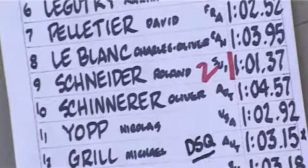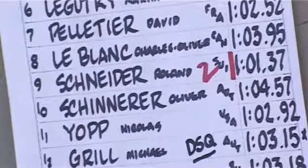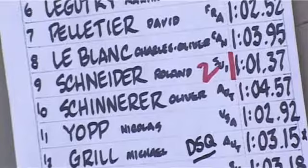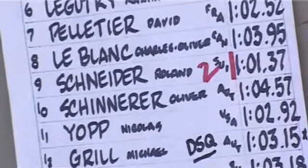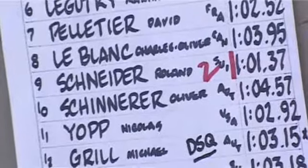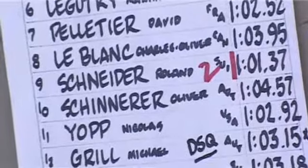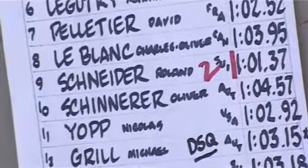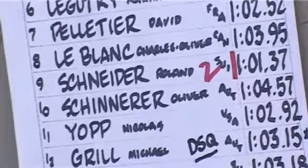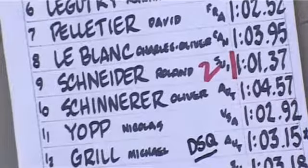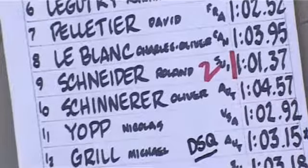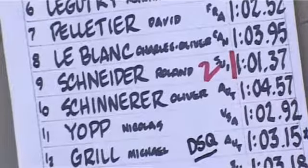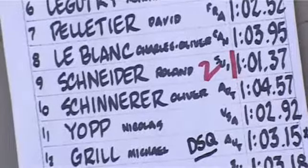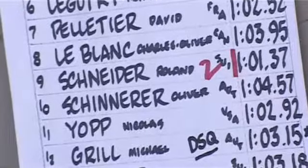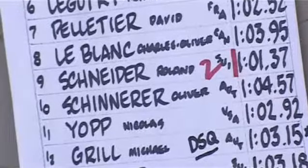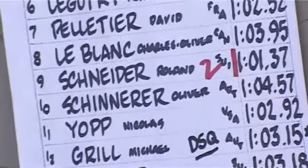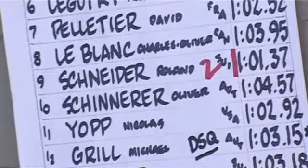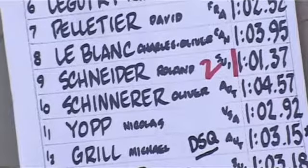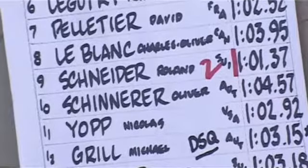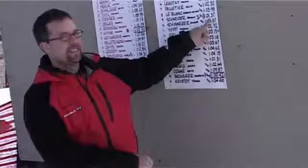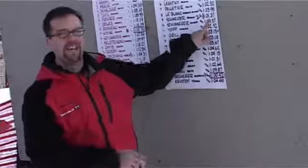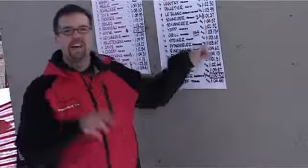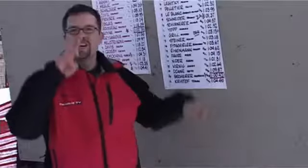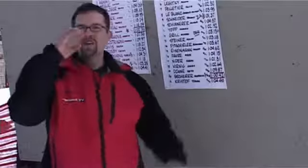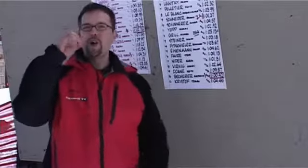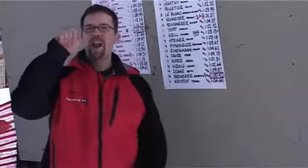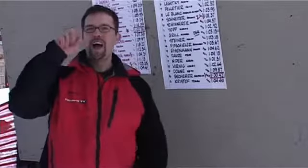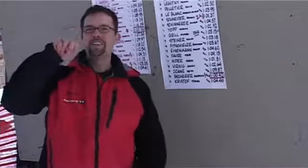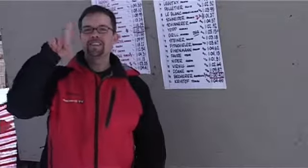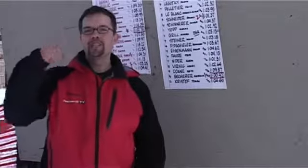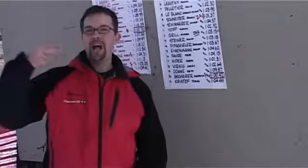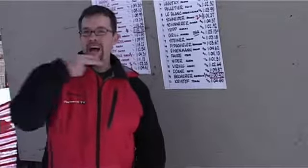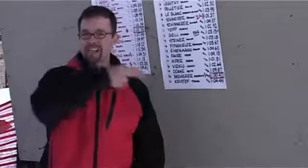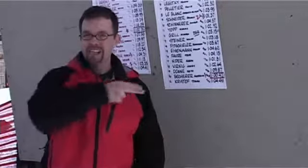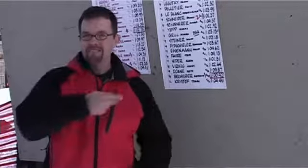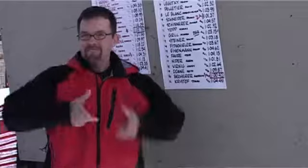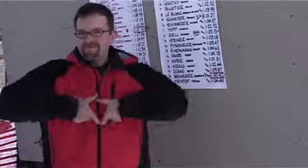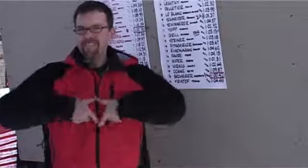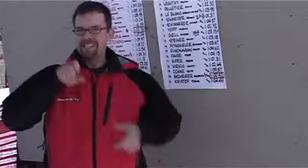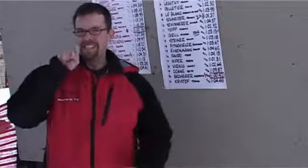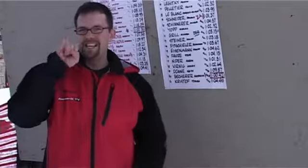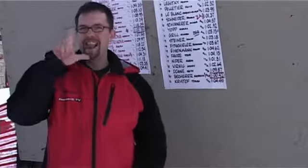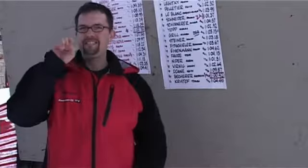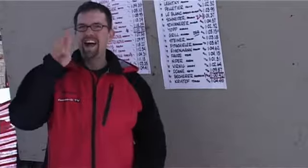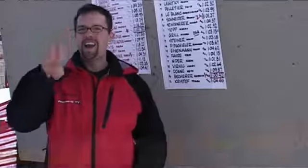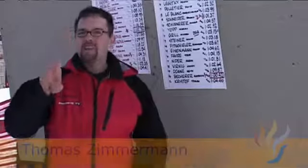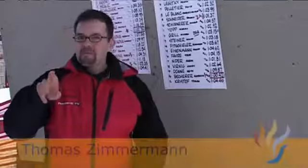mit Roland Schneider, der nun noch einmal Silber geholt hat und insgesamt schon 3 Medaillen mit nach Hause nehmen